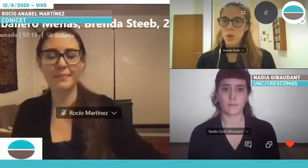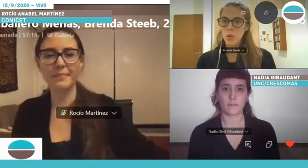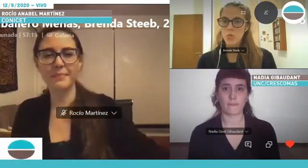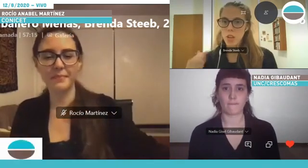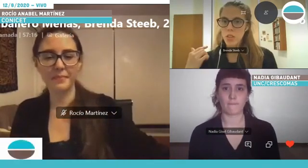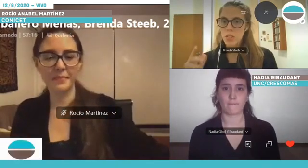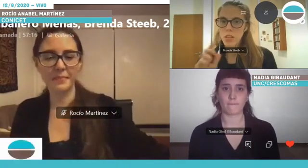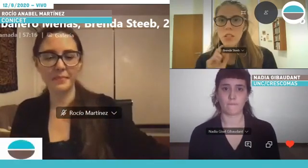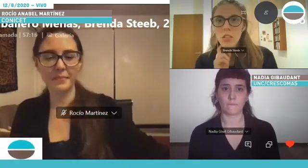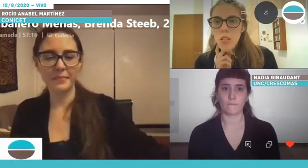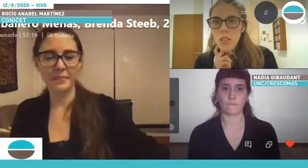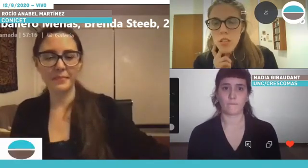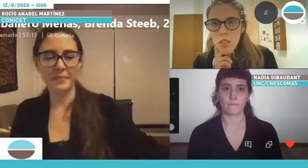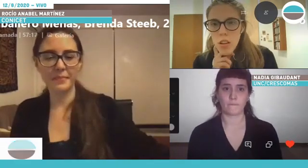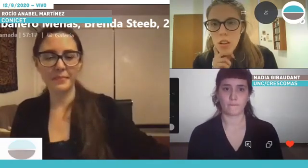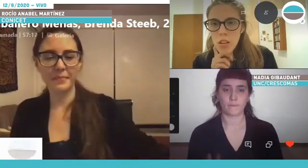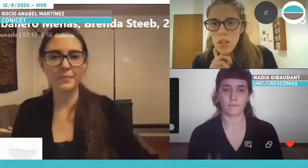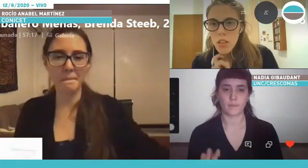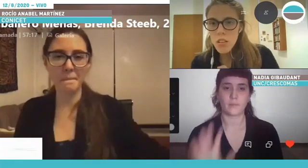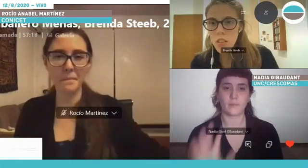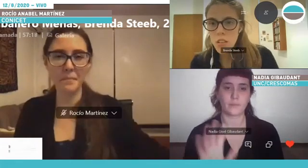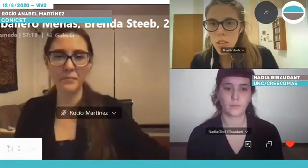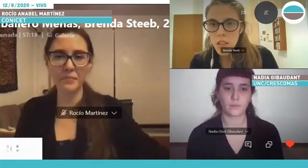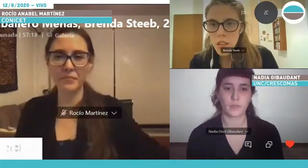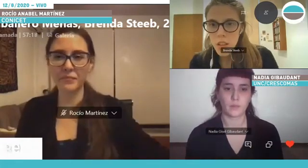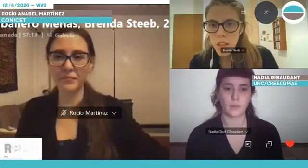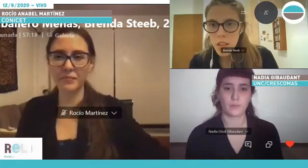Yo me sigo escuchando, ¿no?